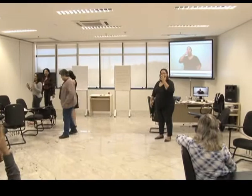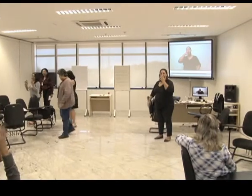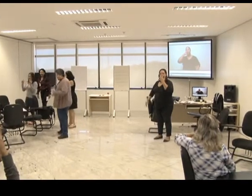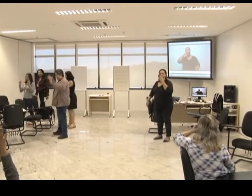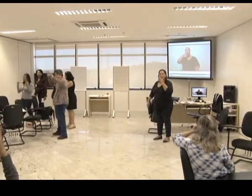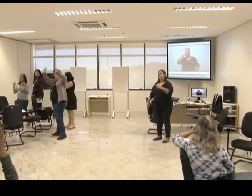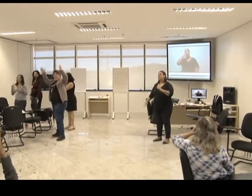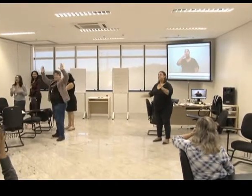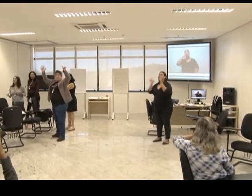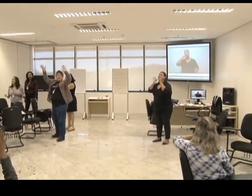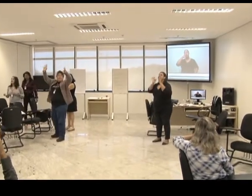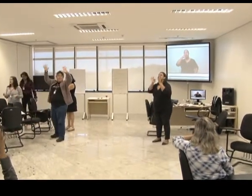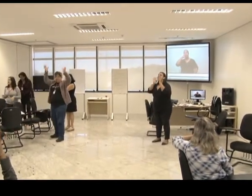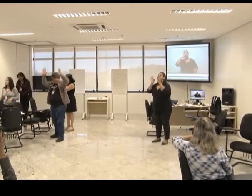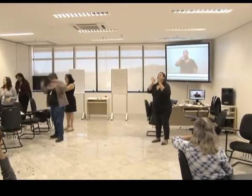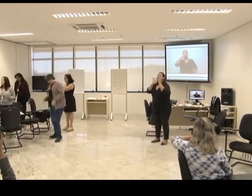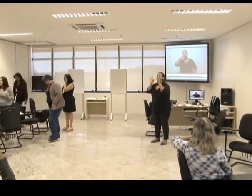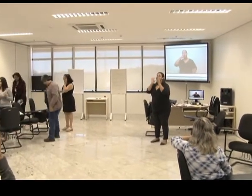Ei, pra vocês tudo.